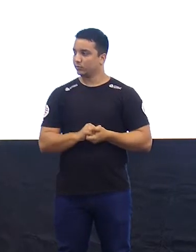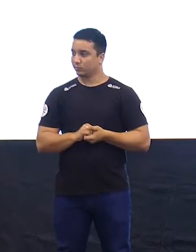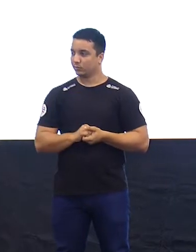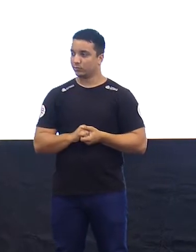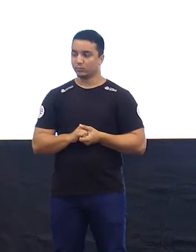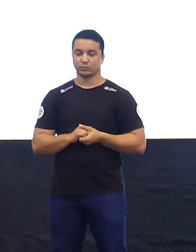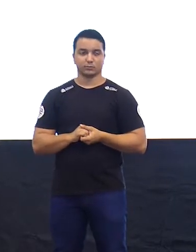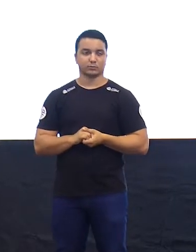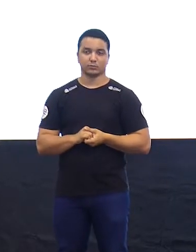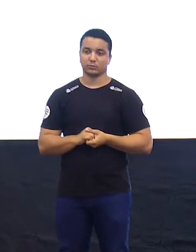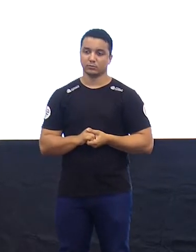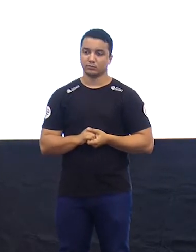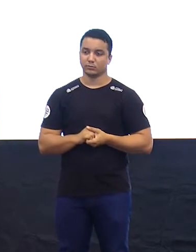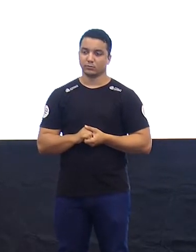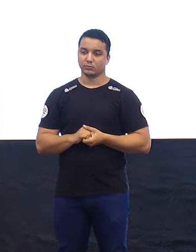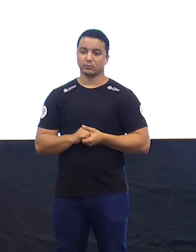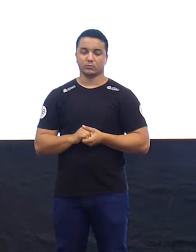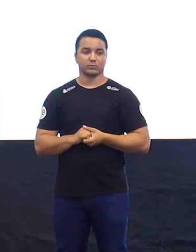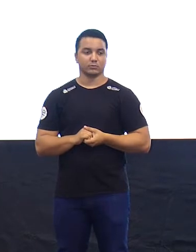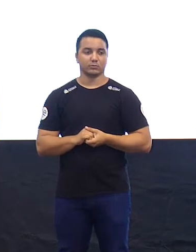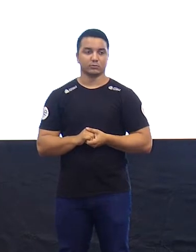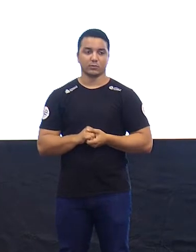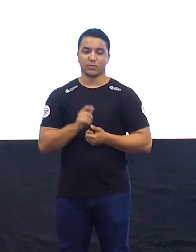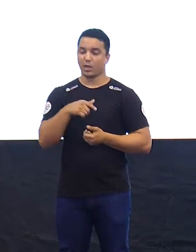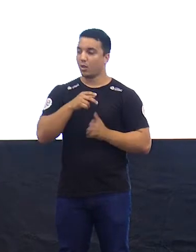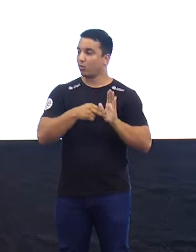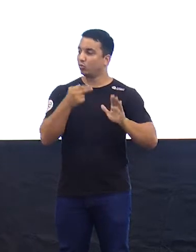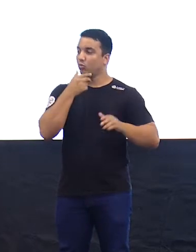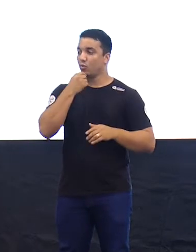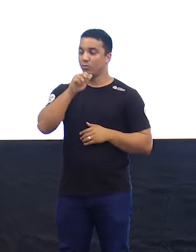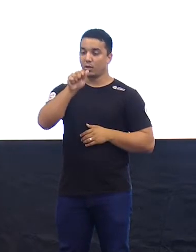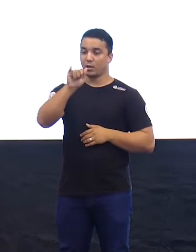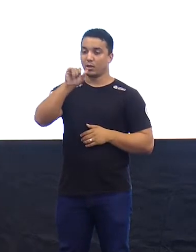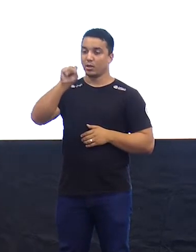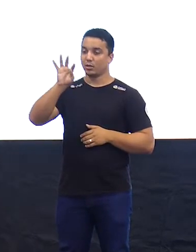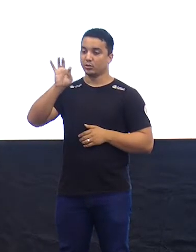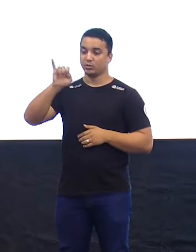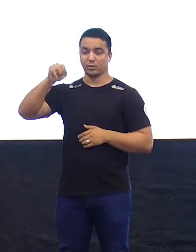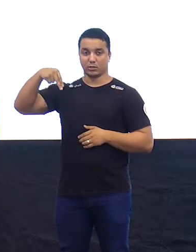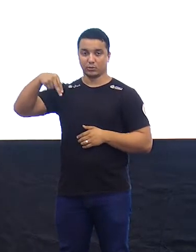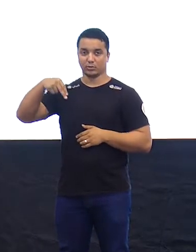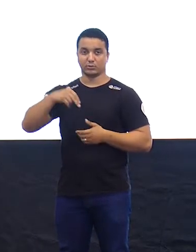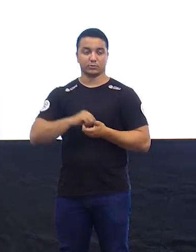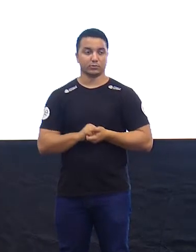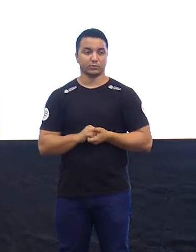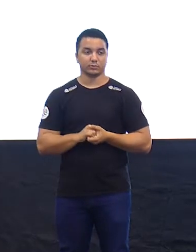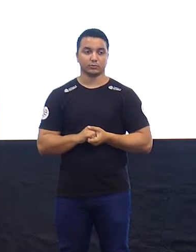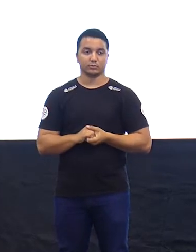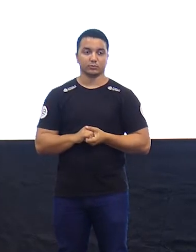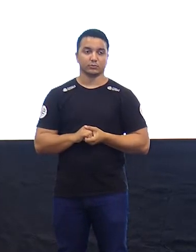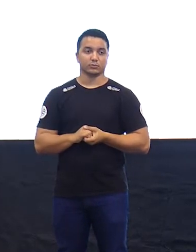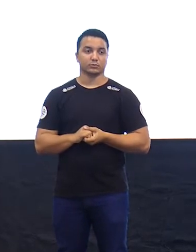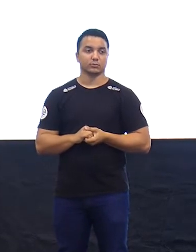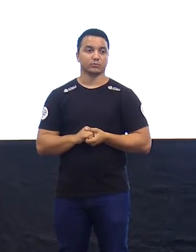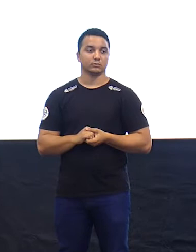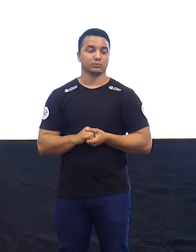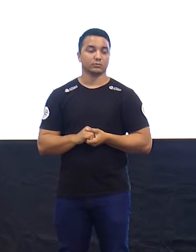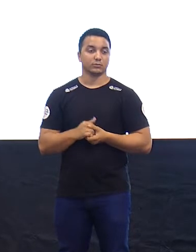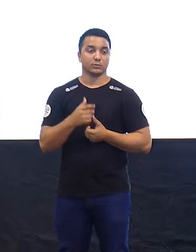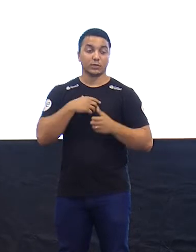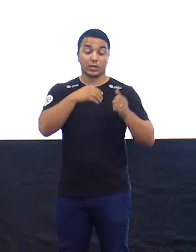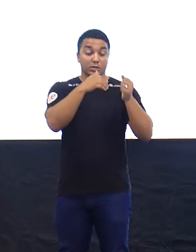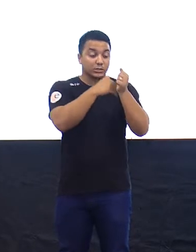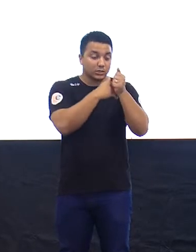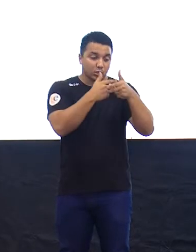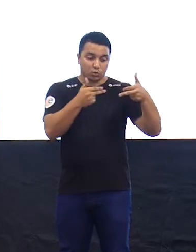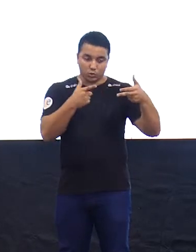tamanho original. Albert Einstein, muito bem, né? Gente, todo o